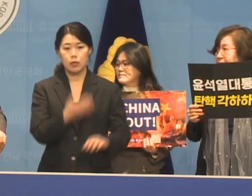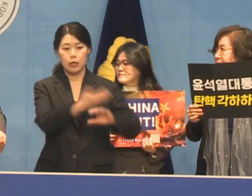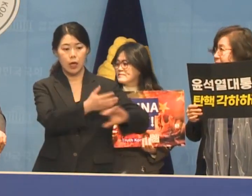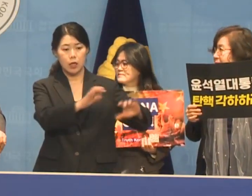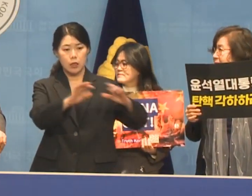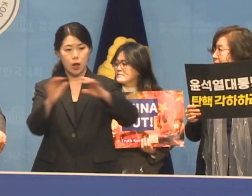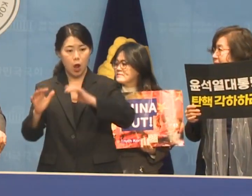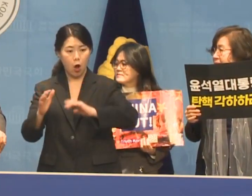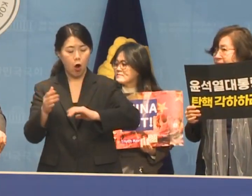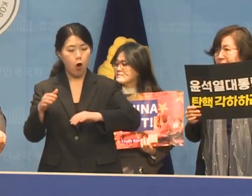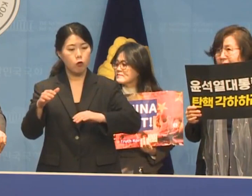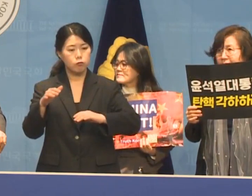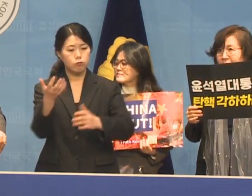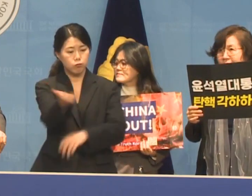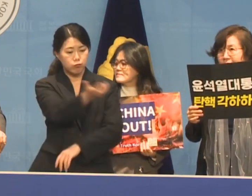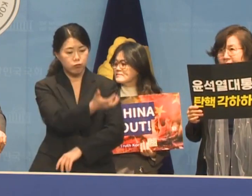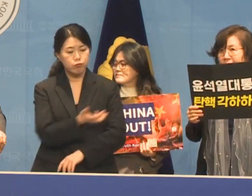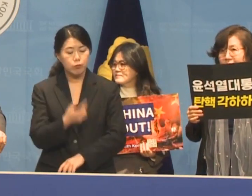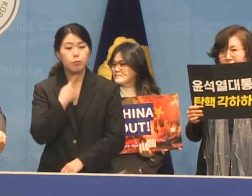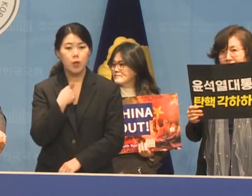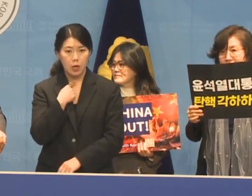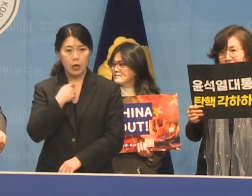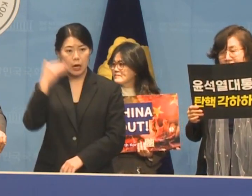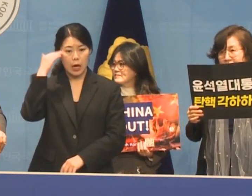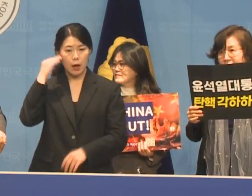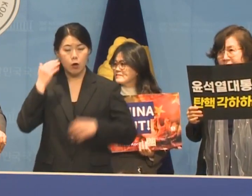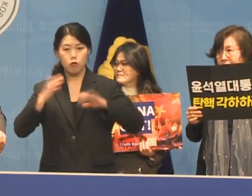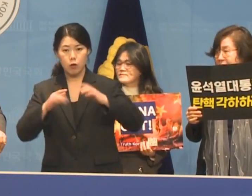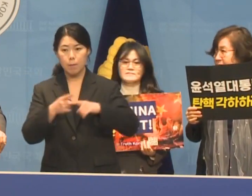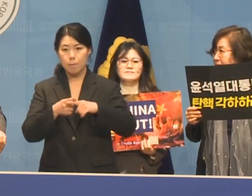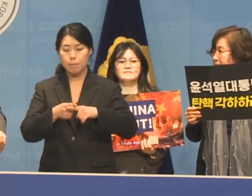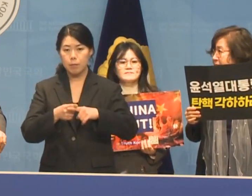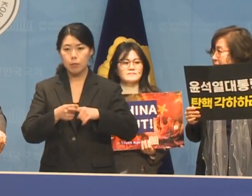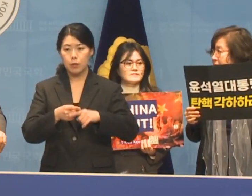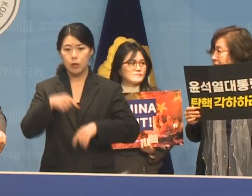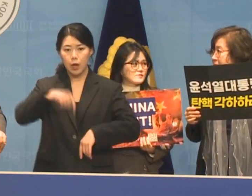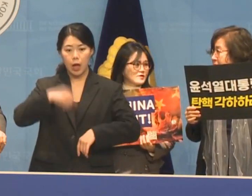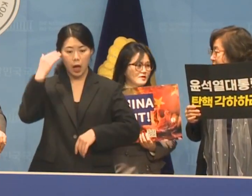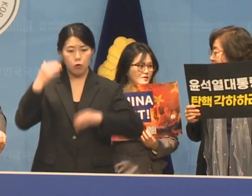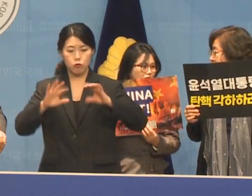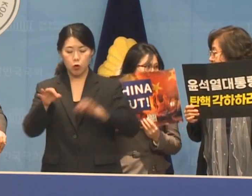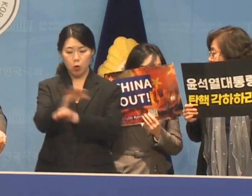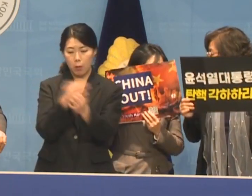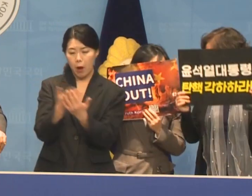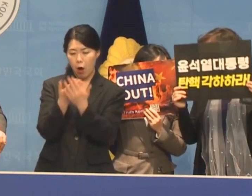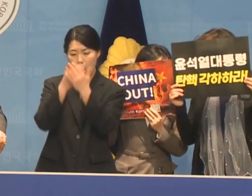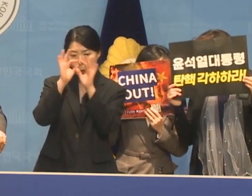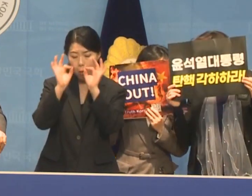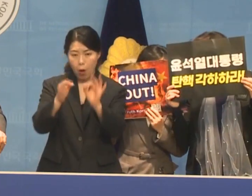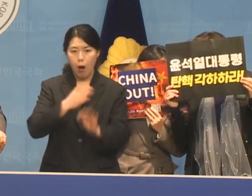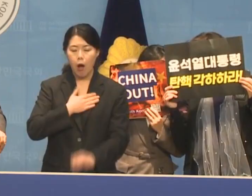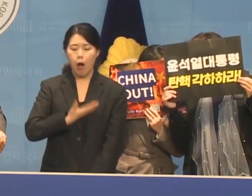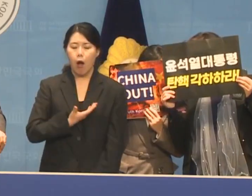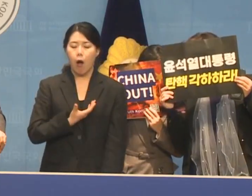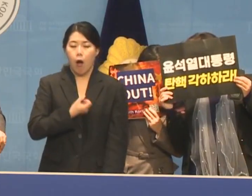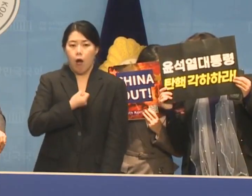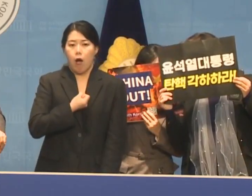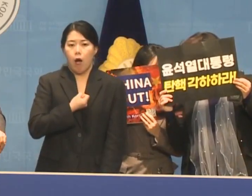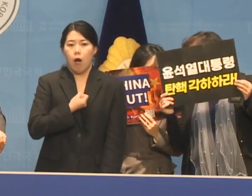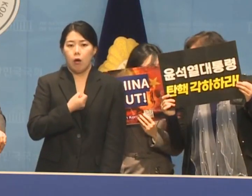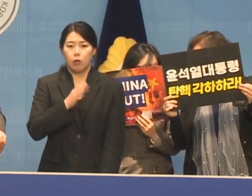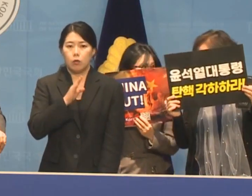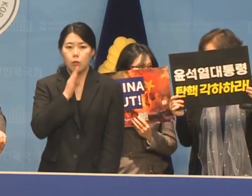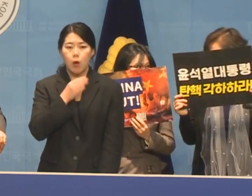나라들에도 많이 다녀봤지만 한반도의 절반인 대한민국의 경제 발전을 보고 저는 깜짝 놀랐고